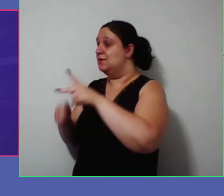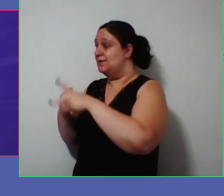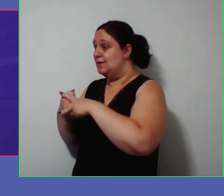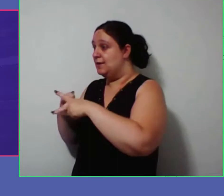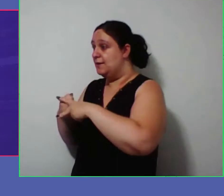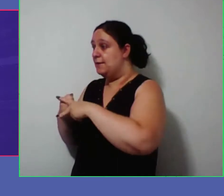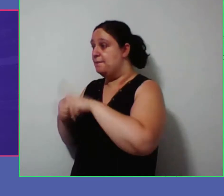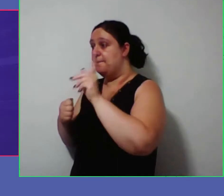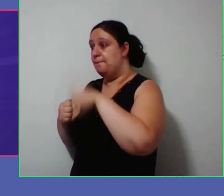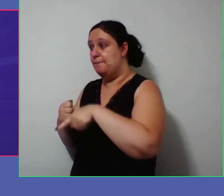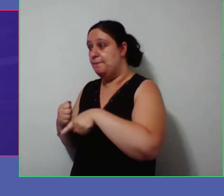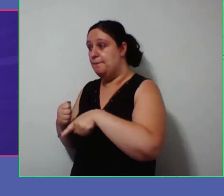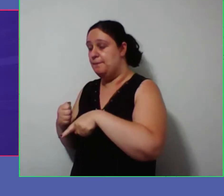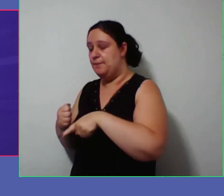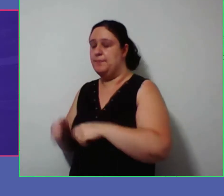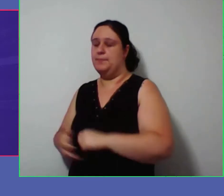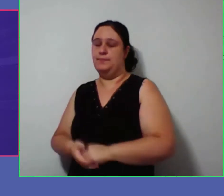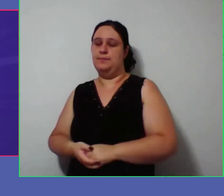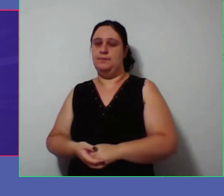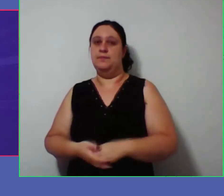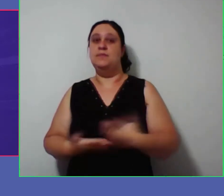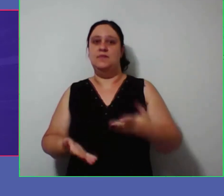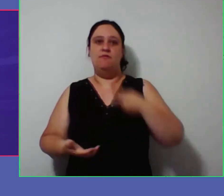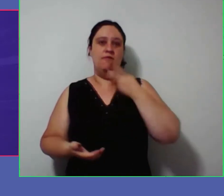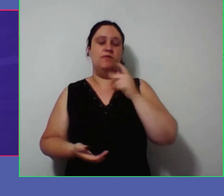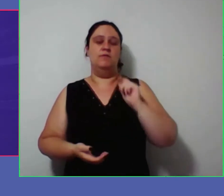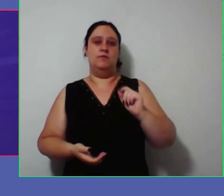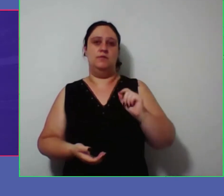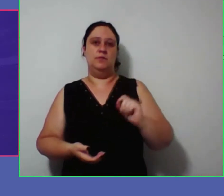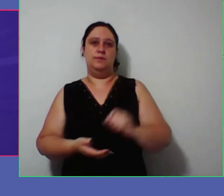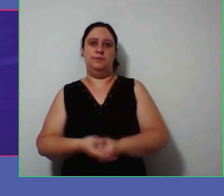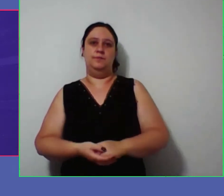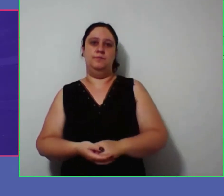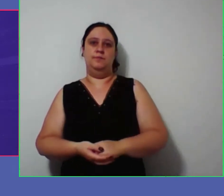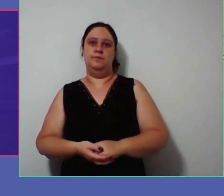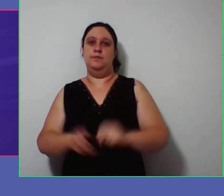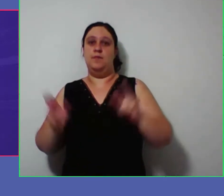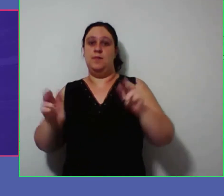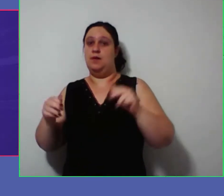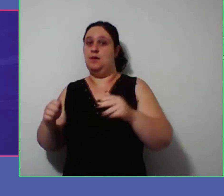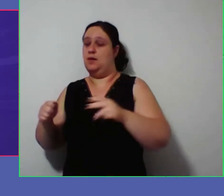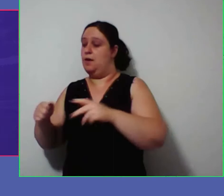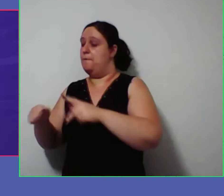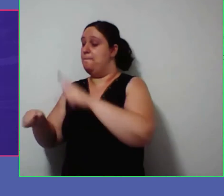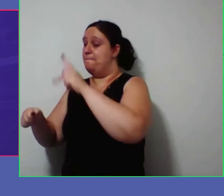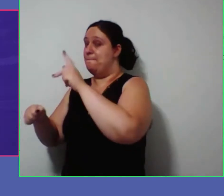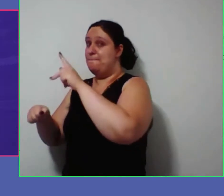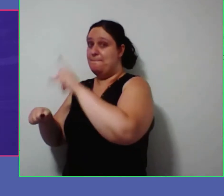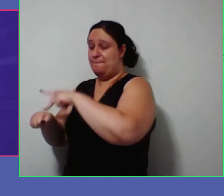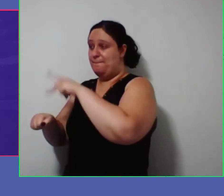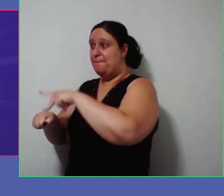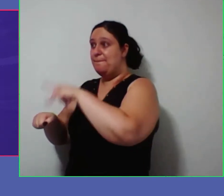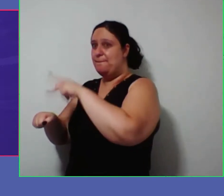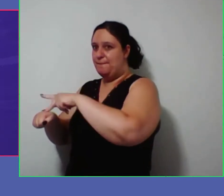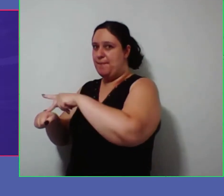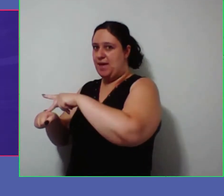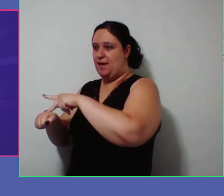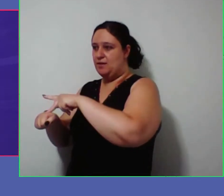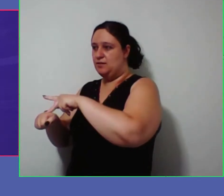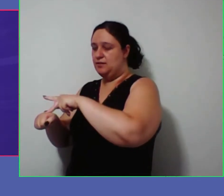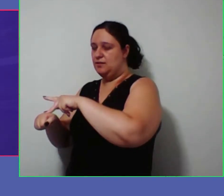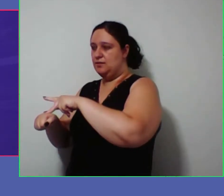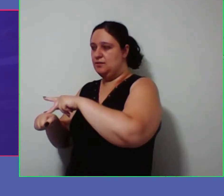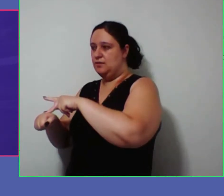Eu vou dizer o seguinte, vamos fazer o seguinte: sobre esta pedra edificarei a minha igreja. Quando fala